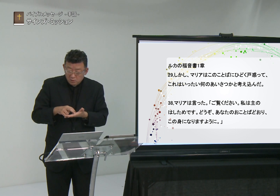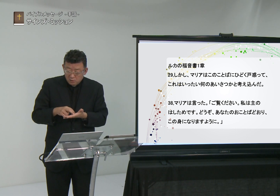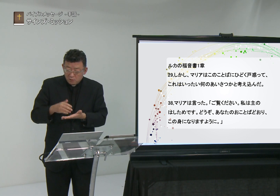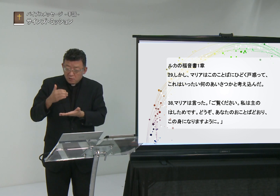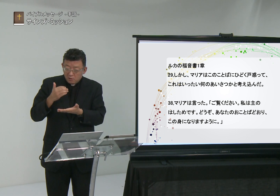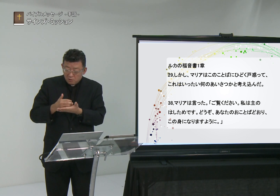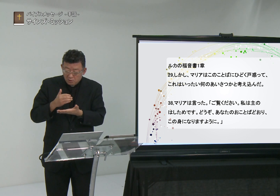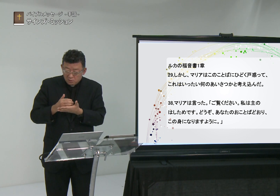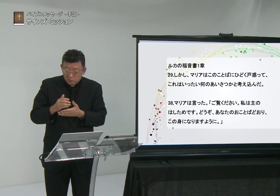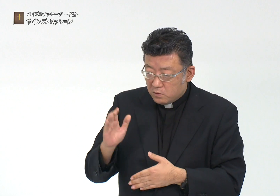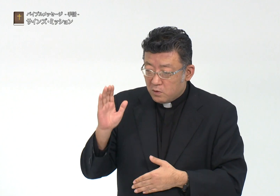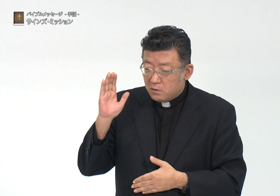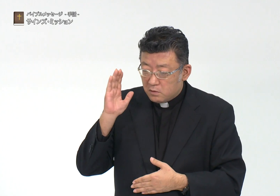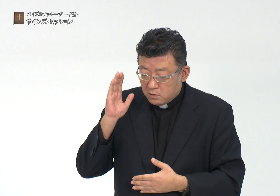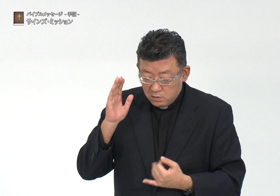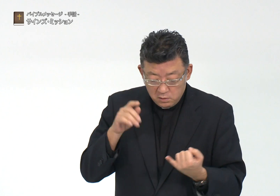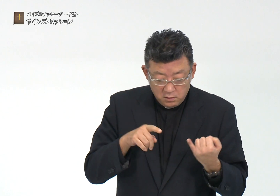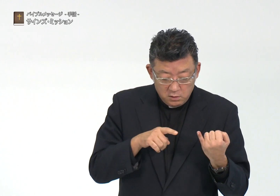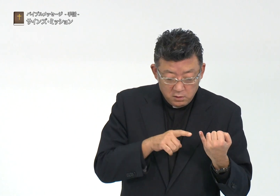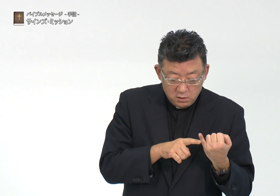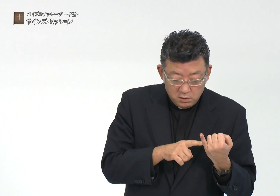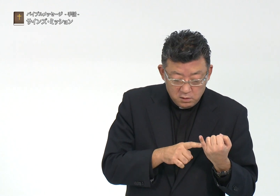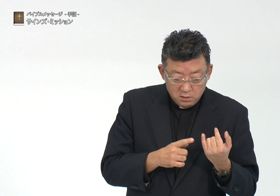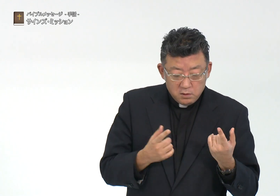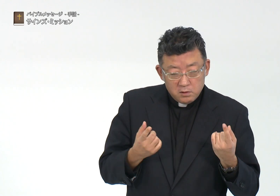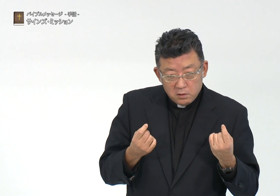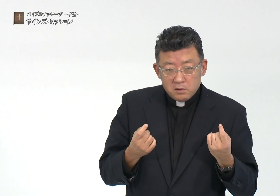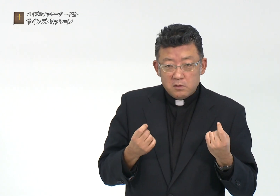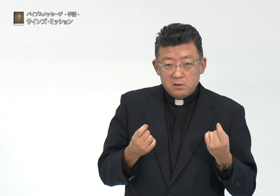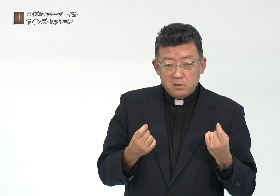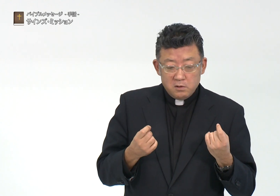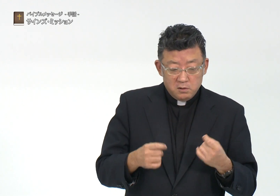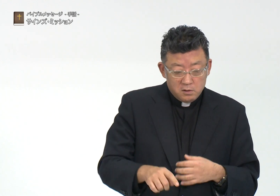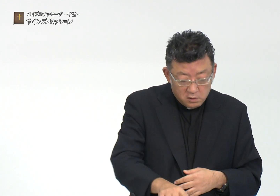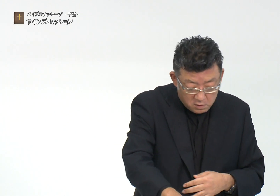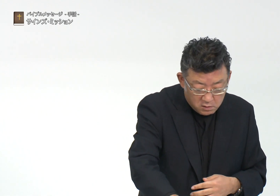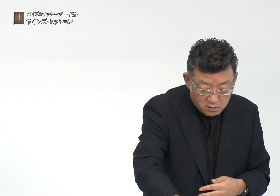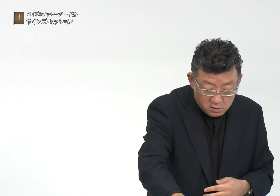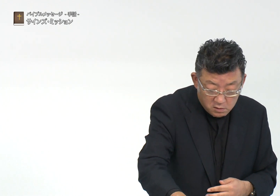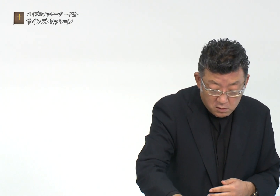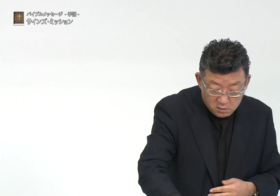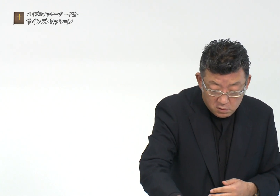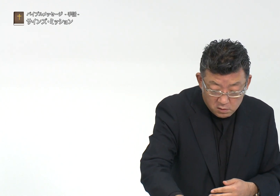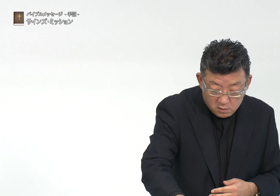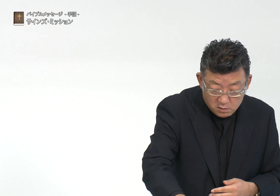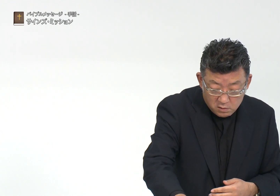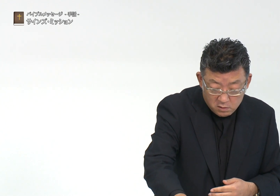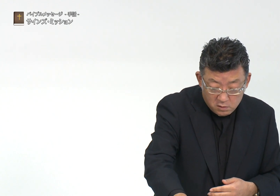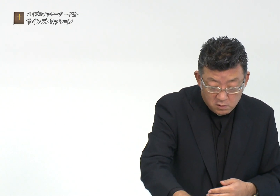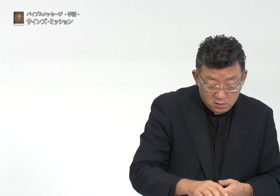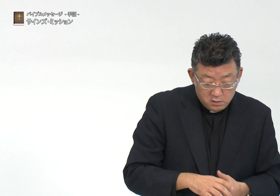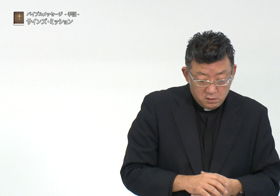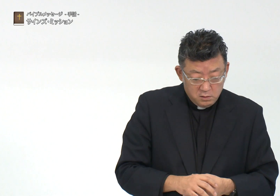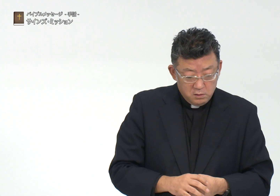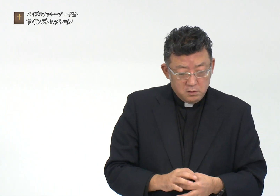羊飼いたちが御使から聞いたときの状況とマリアの状況は同じだったのです